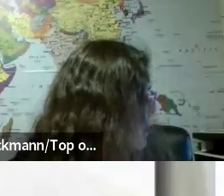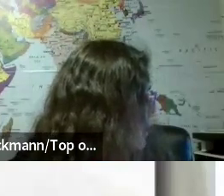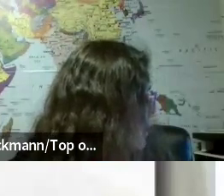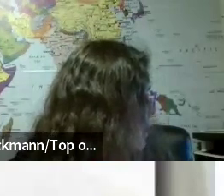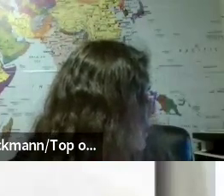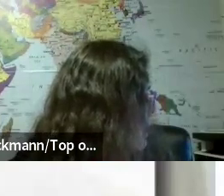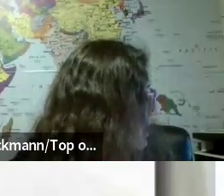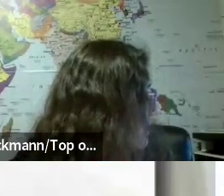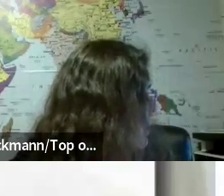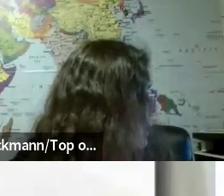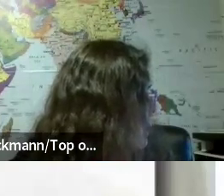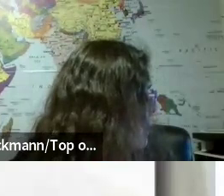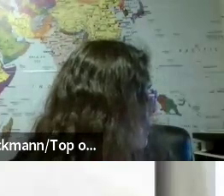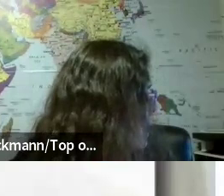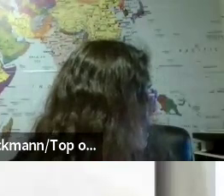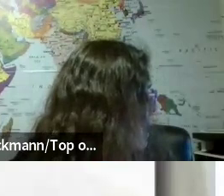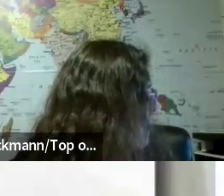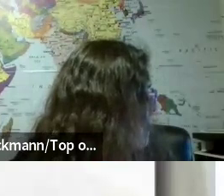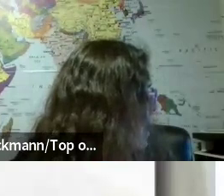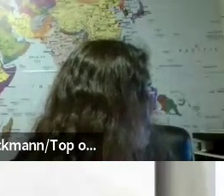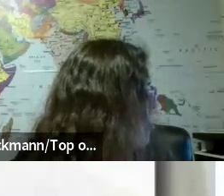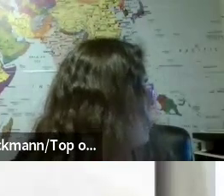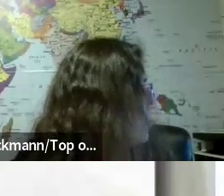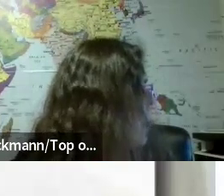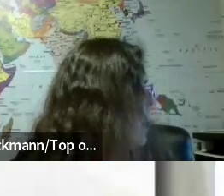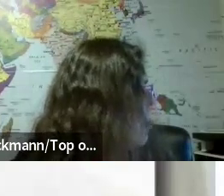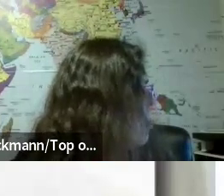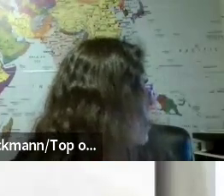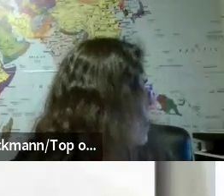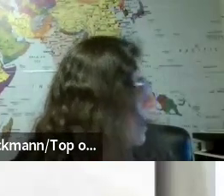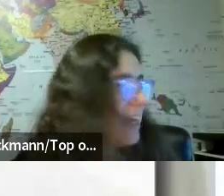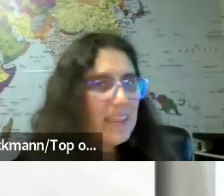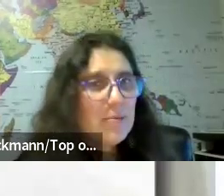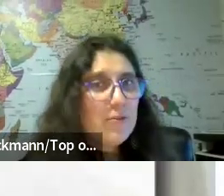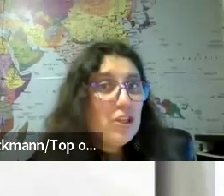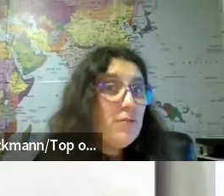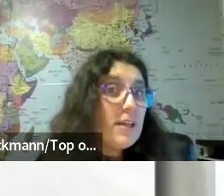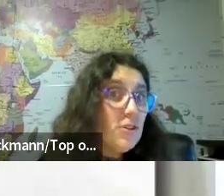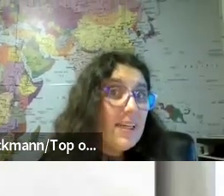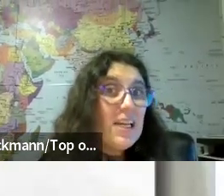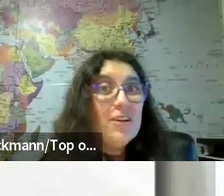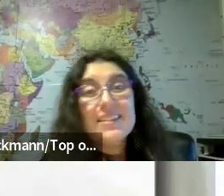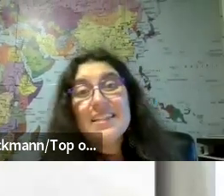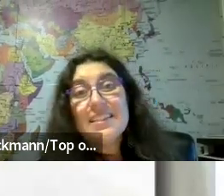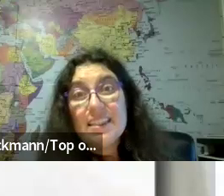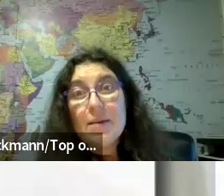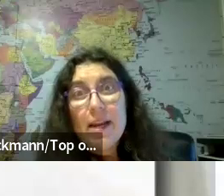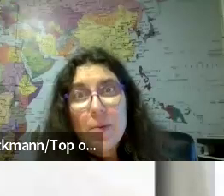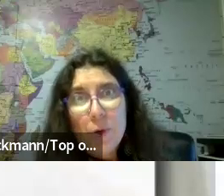estrés. ¿En qué factores se consideran las enfermedades profesionales? Lo que pasa es que acá estamos viendo los factores, qué es lo que se necesita para